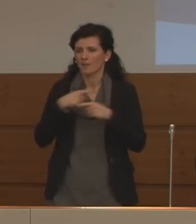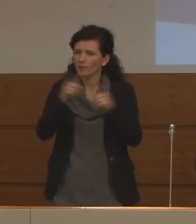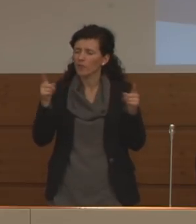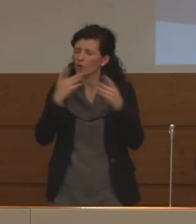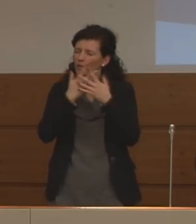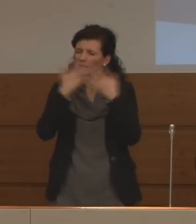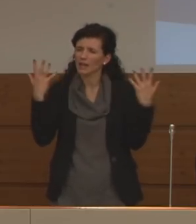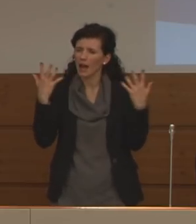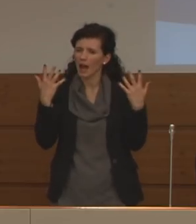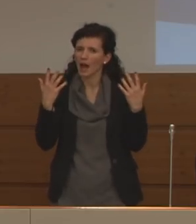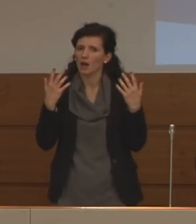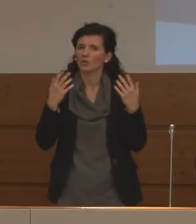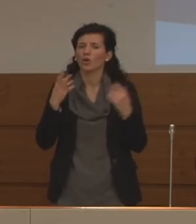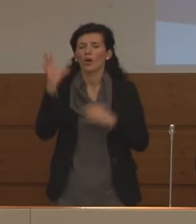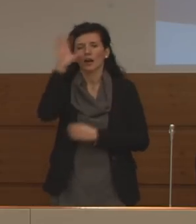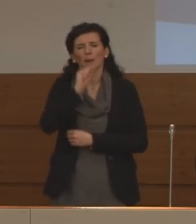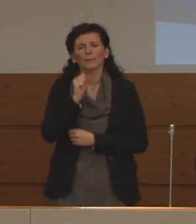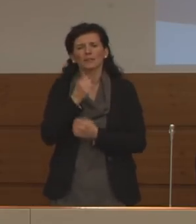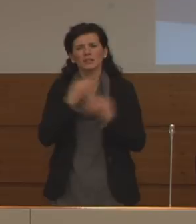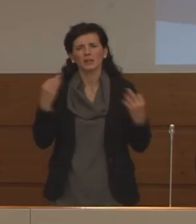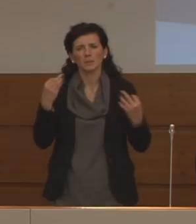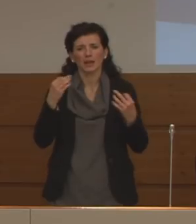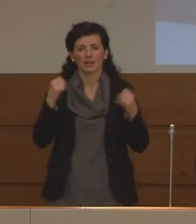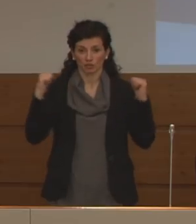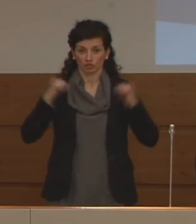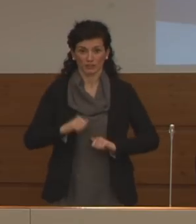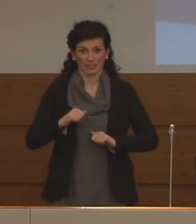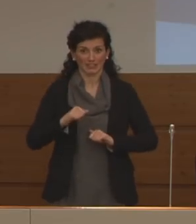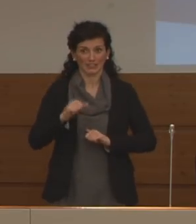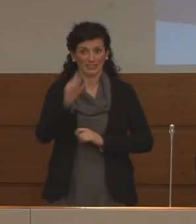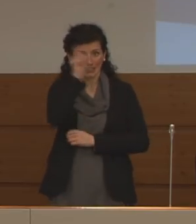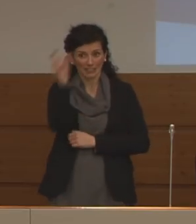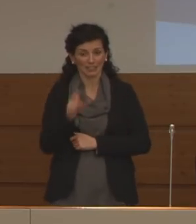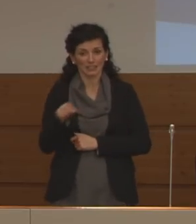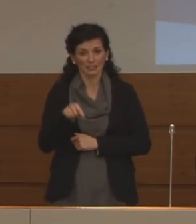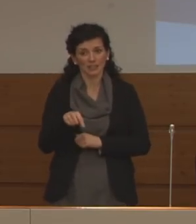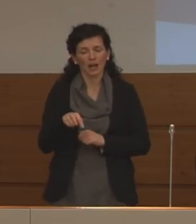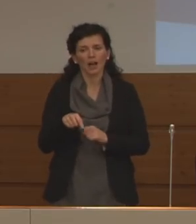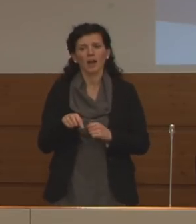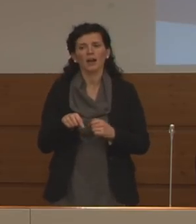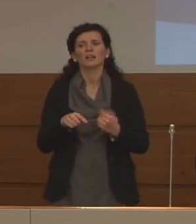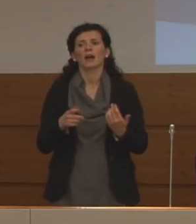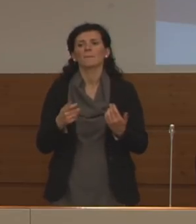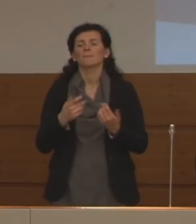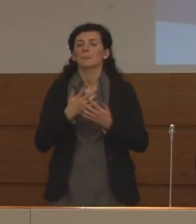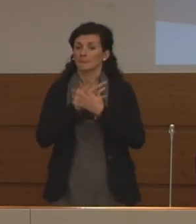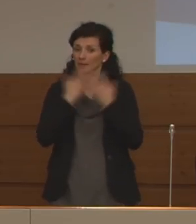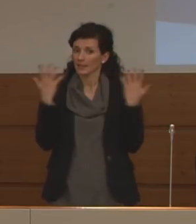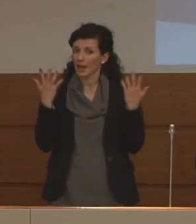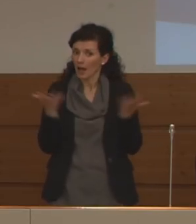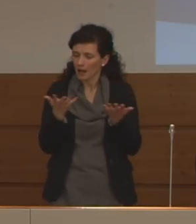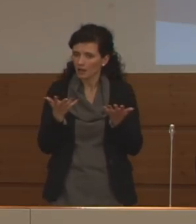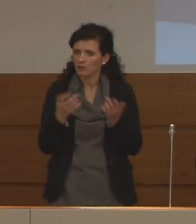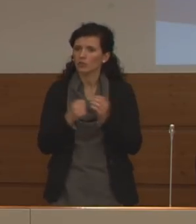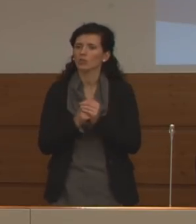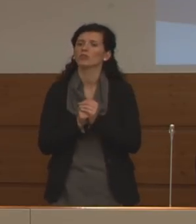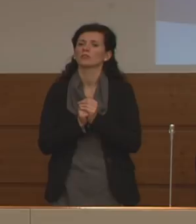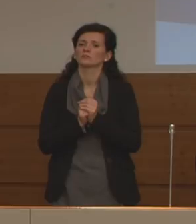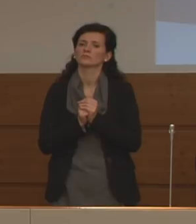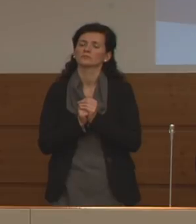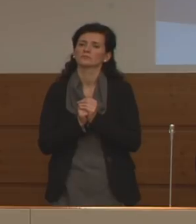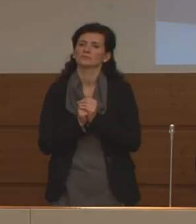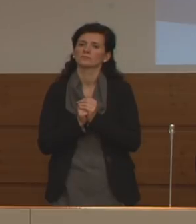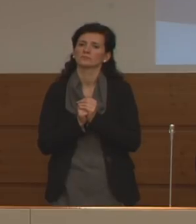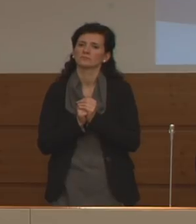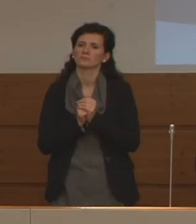i cittadini di questo paese ben chiaro che è già stato fatto uno sforzo importante